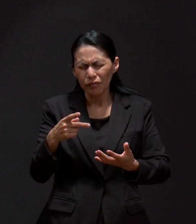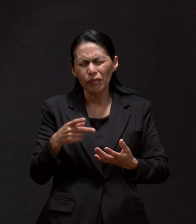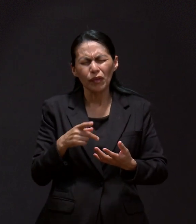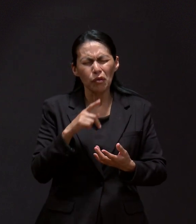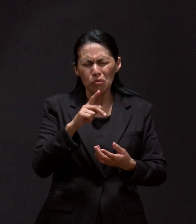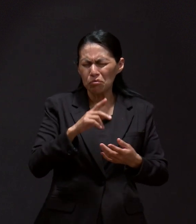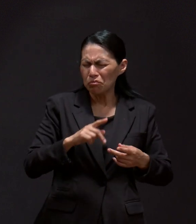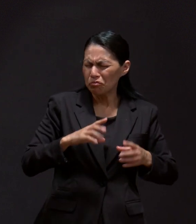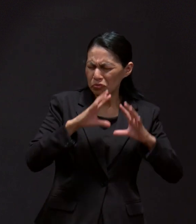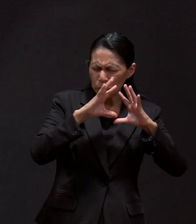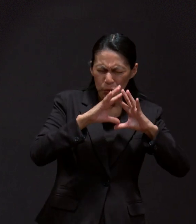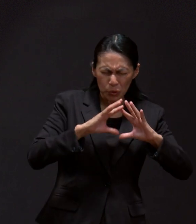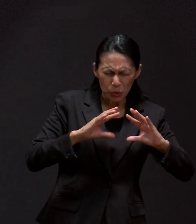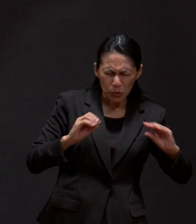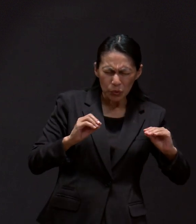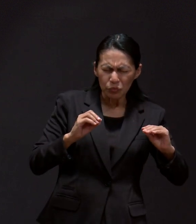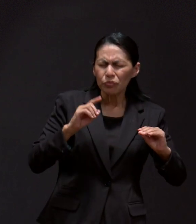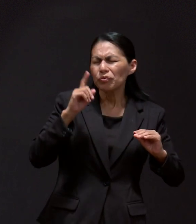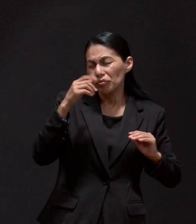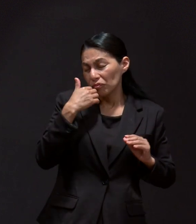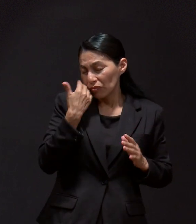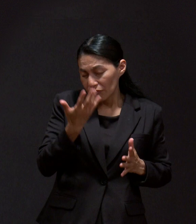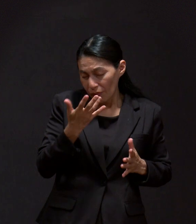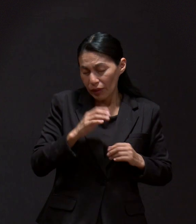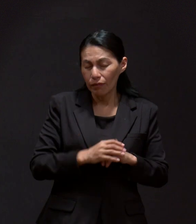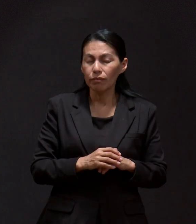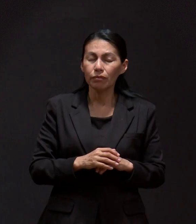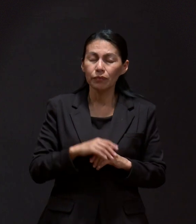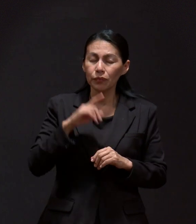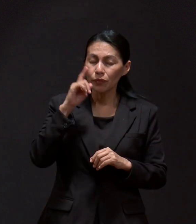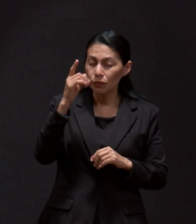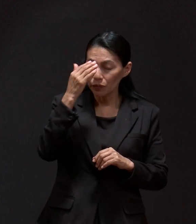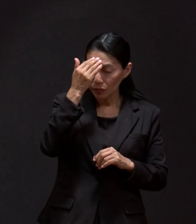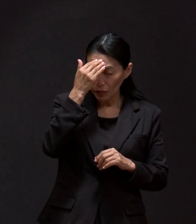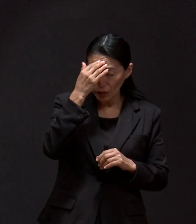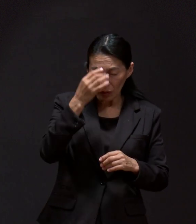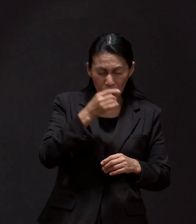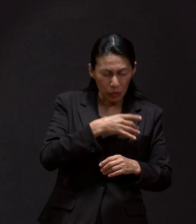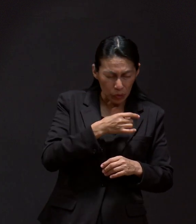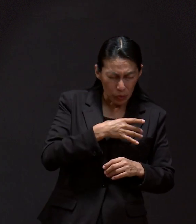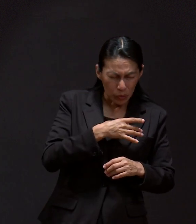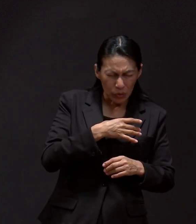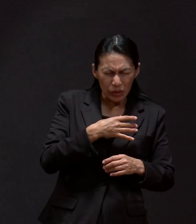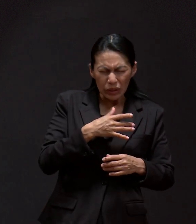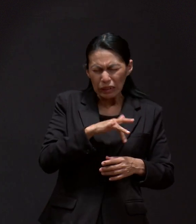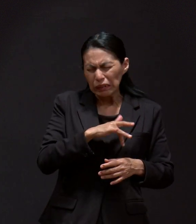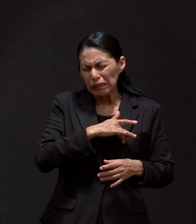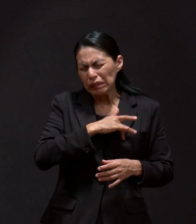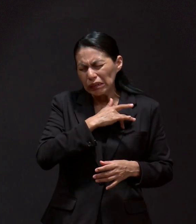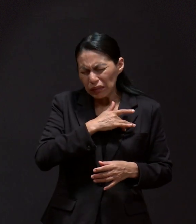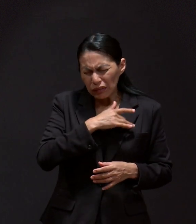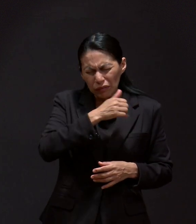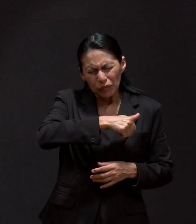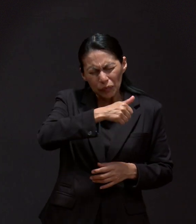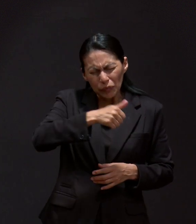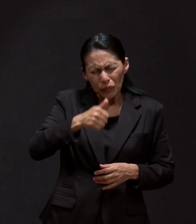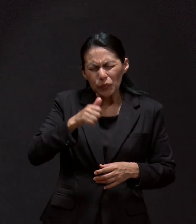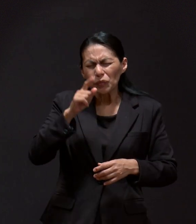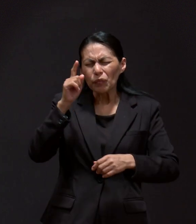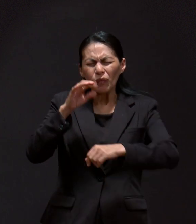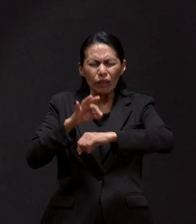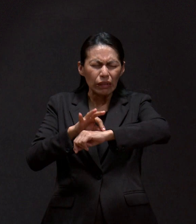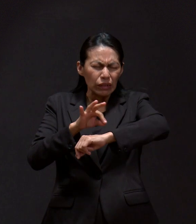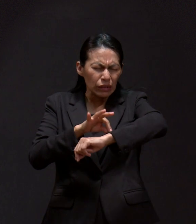tú conoces hoy los dolores los síntomas que ellos tienen señor tú